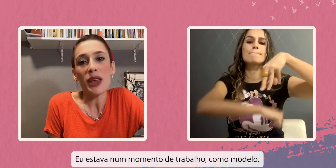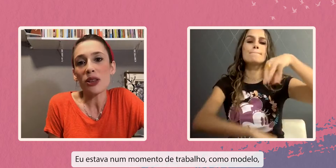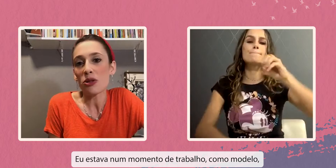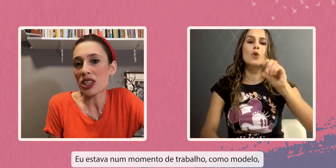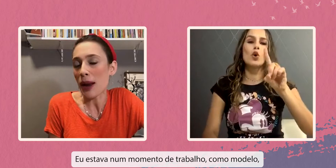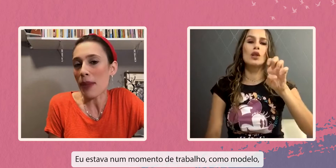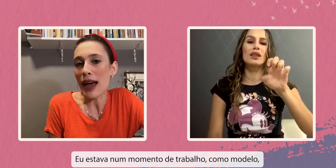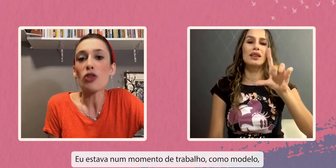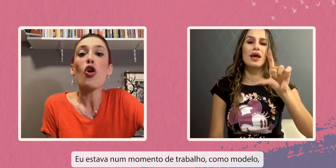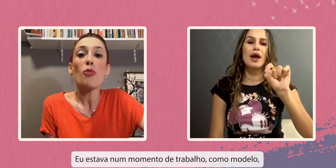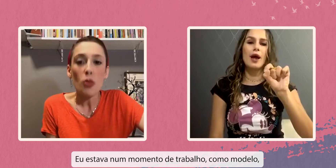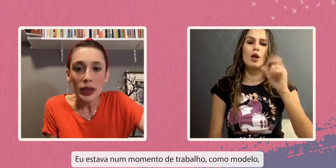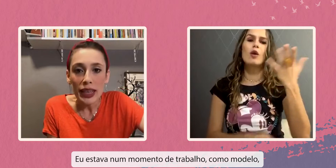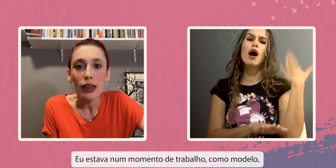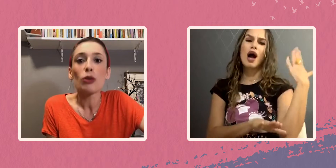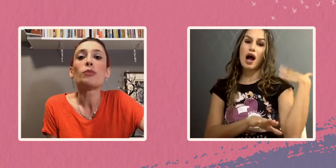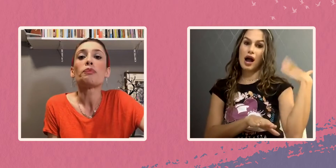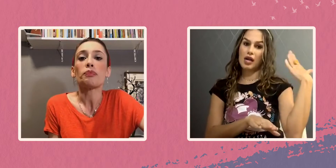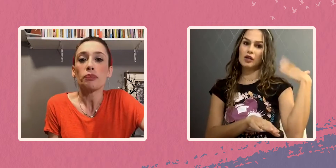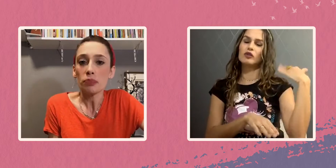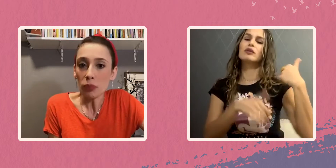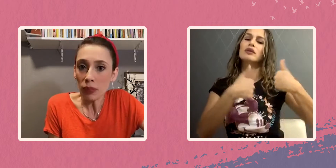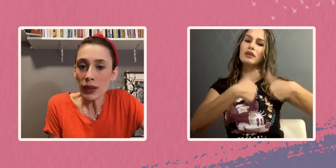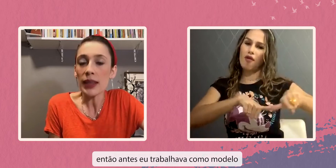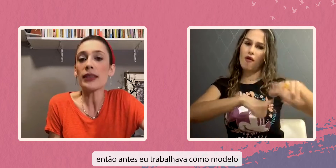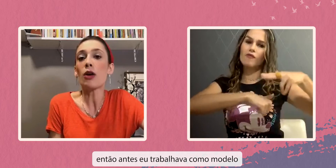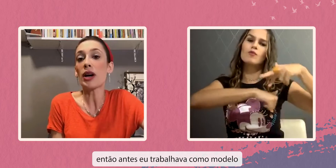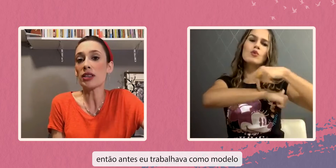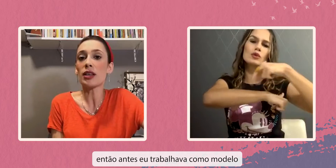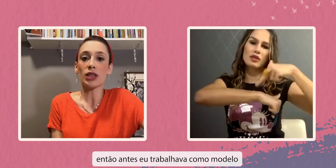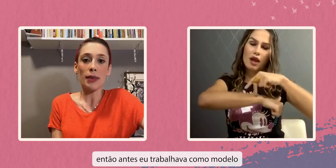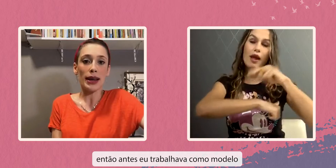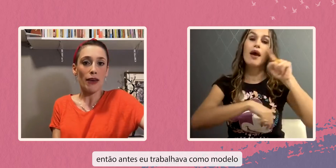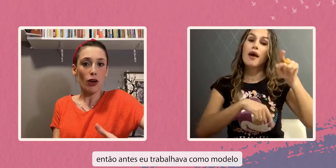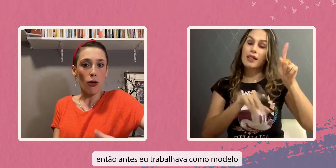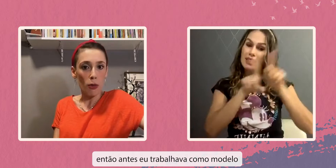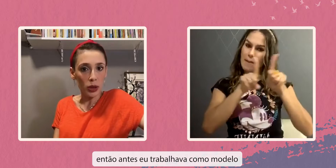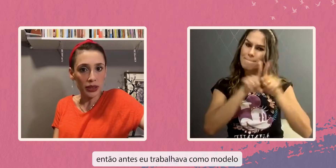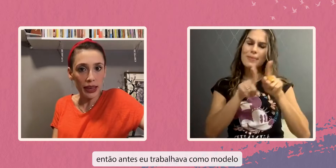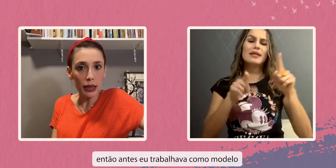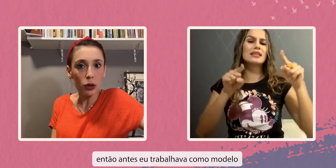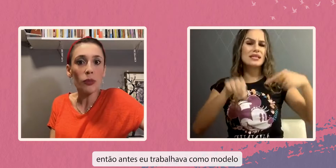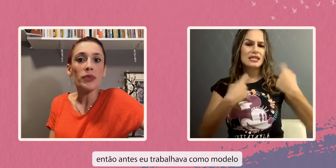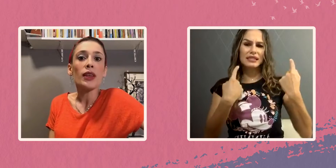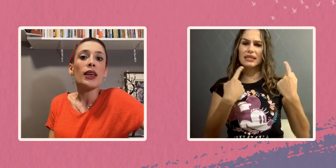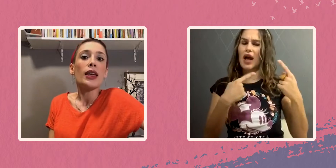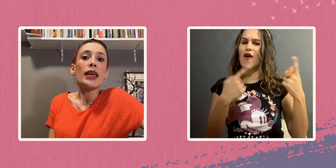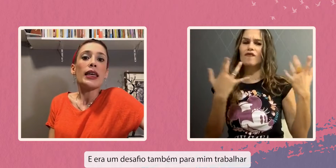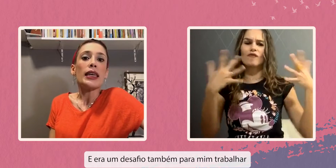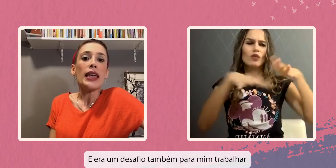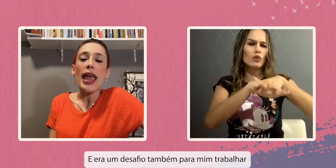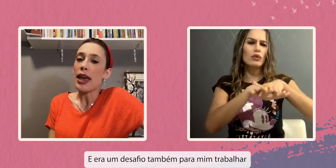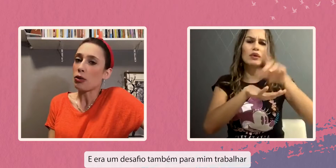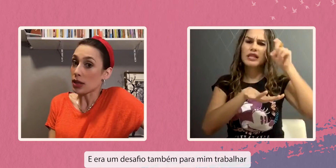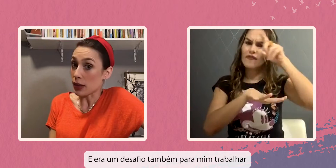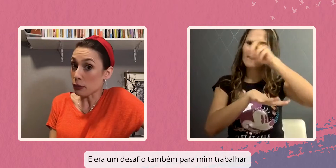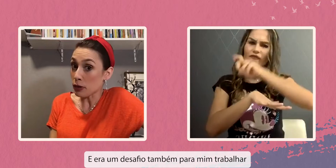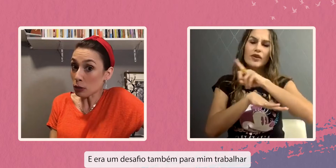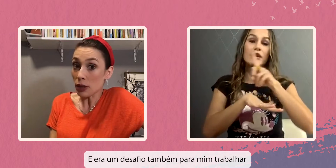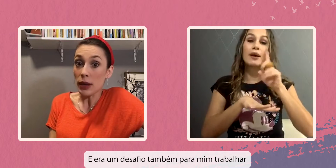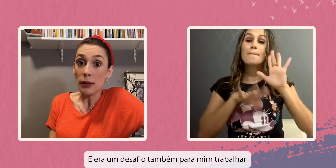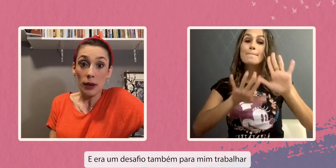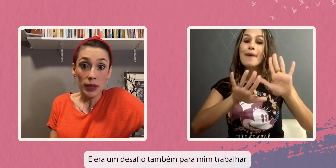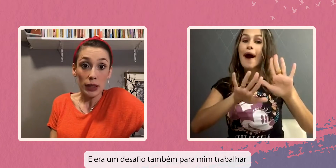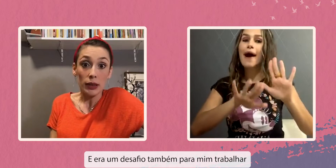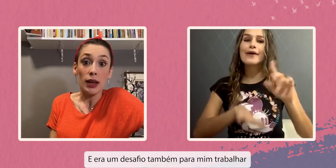num momento de trabalho como modelo. Então, antes eu trabalhava como modelo e era um